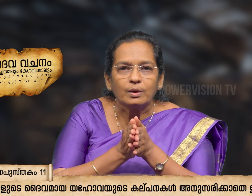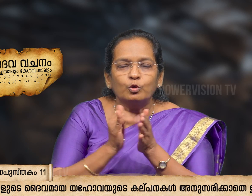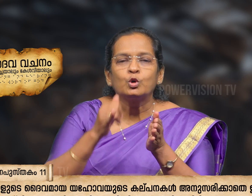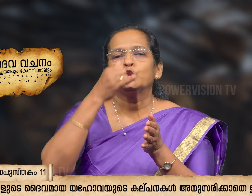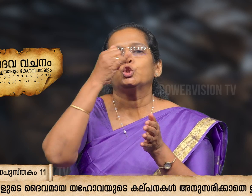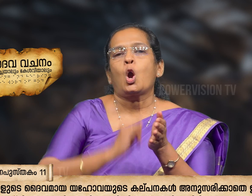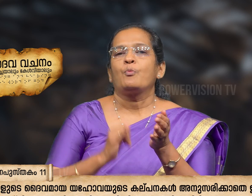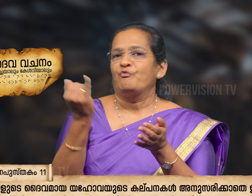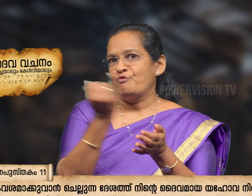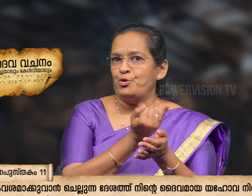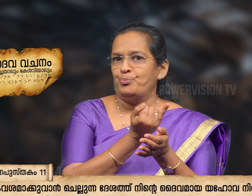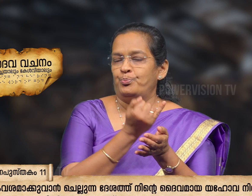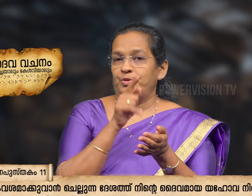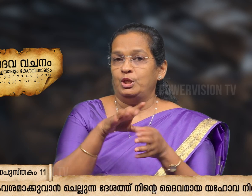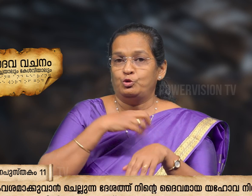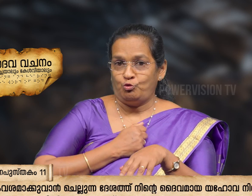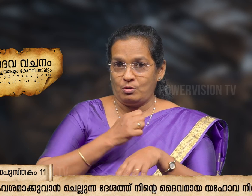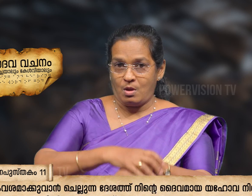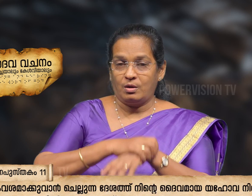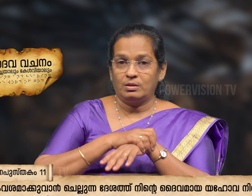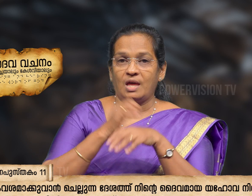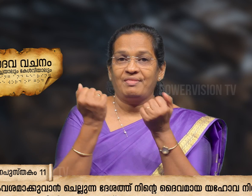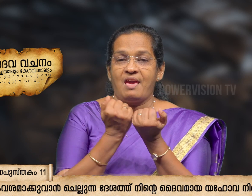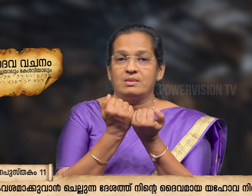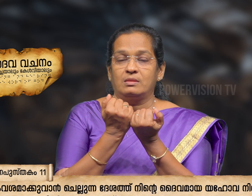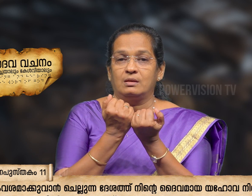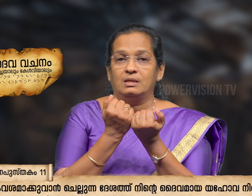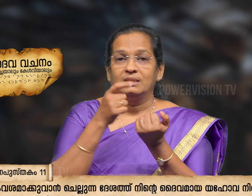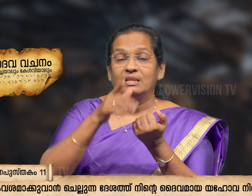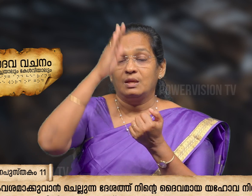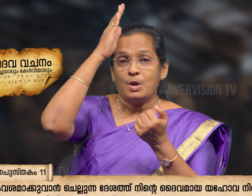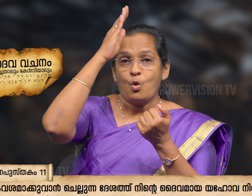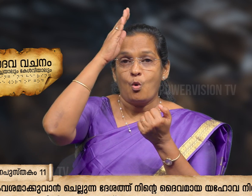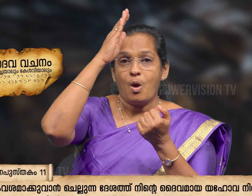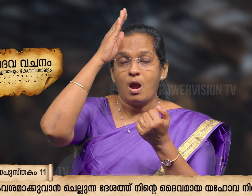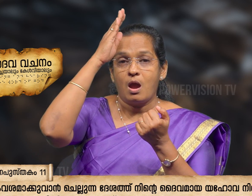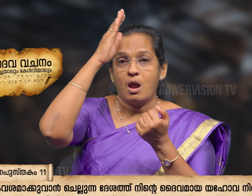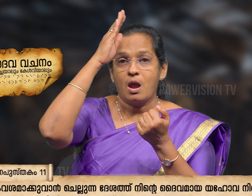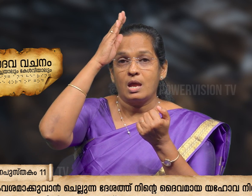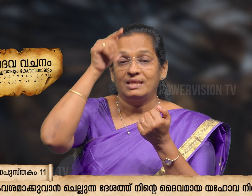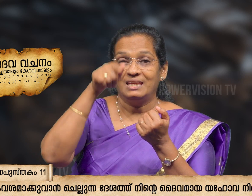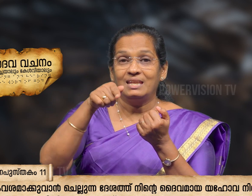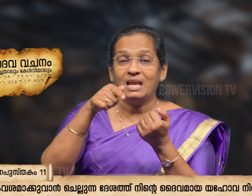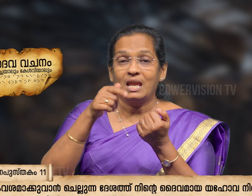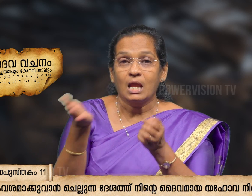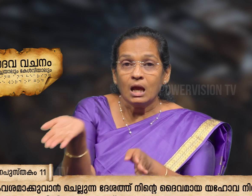ശാപവും വരും. നീ കൈവശമാക്കുവാൻ ചെല്ലുന്ന ദേശത്ത് നിന്റെ ദൈവമായ യഹോവ നിന്നെ കടത്തിയ